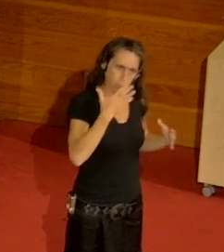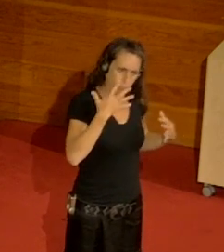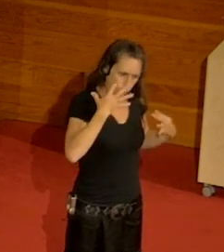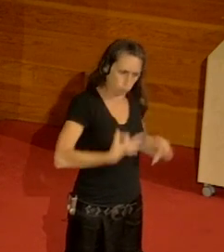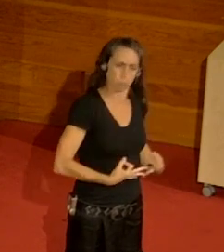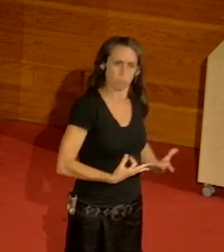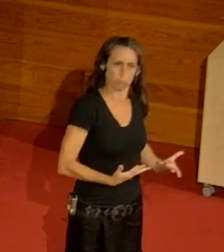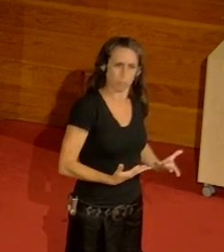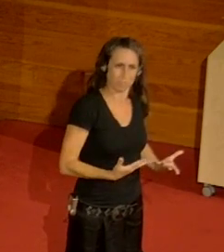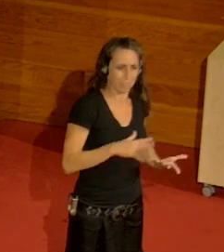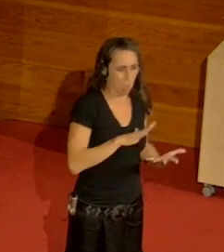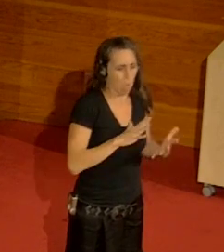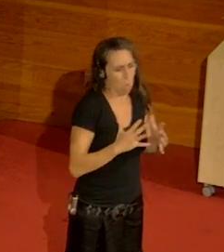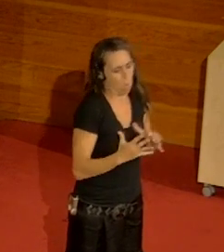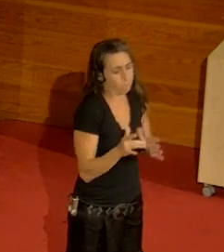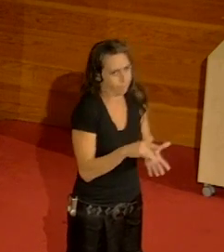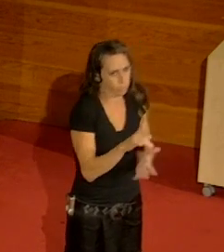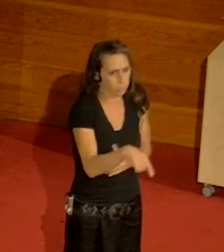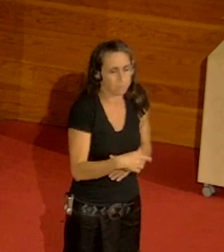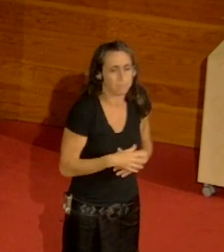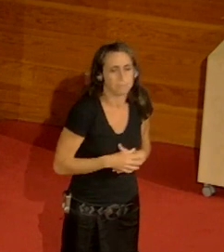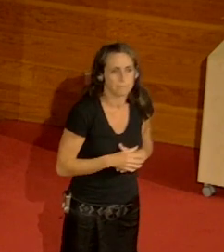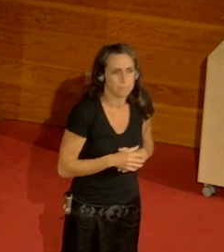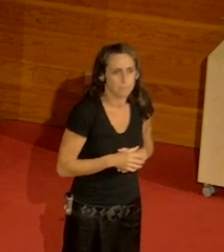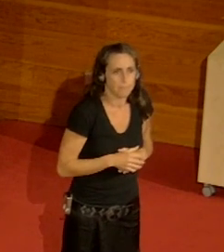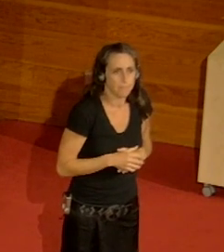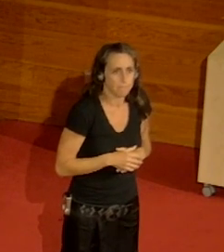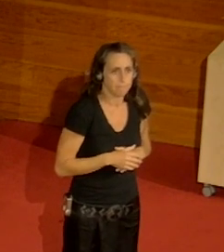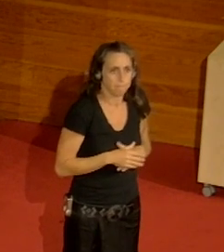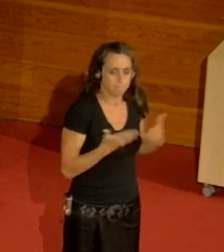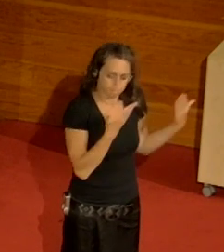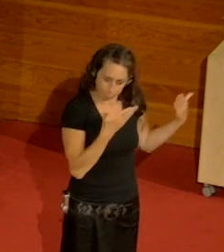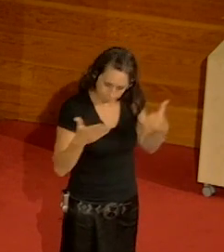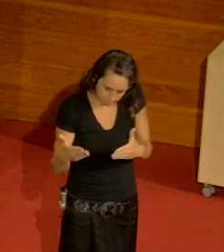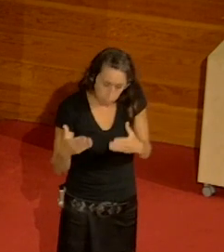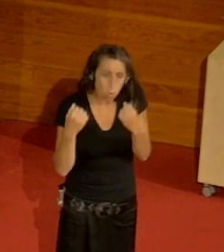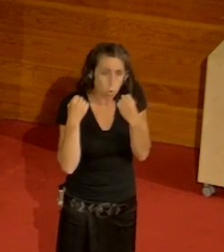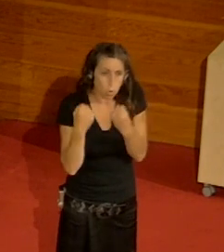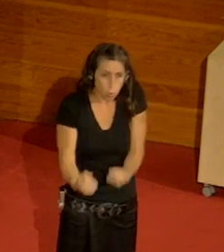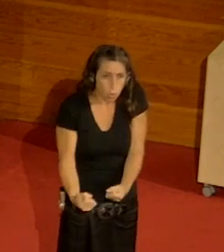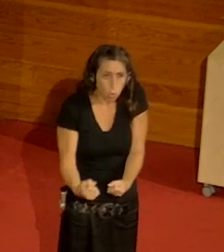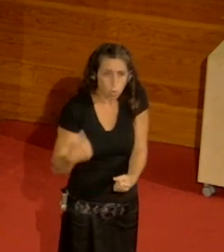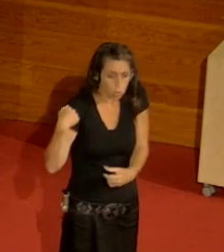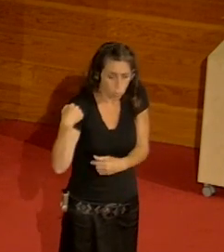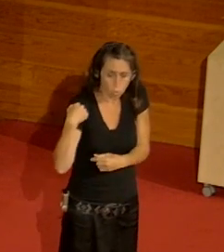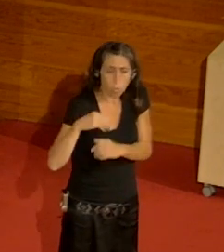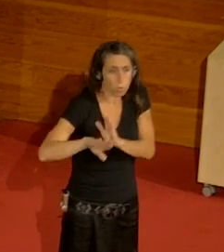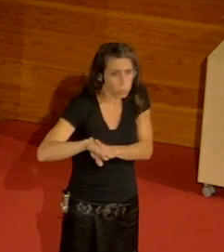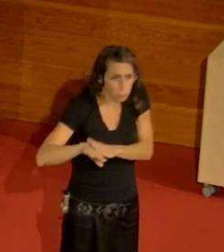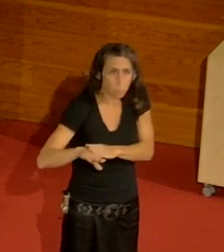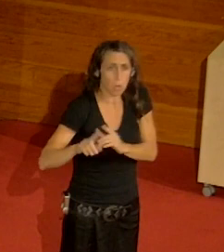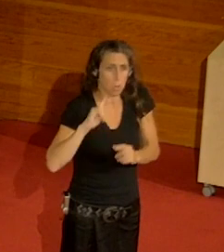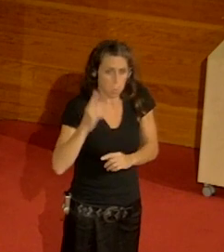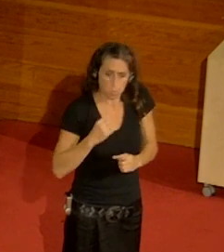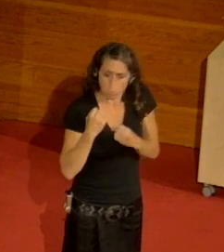y ahora pero está dando ese cambio Si nos fijamos en la mitad conservadora y en el mundo Ultra ortodoxo Pues sí las mujeres